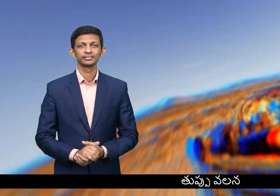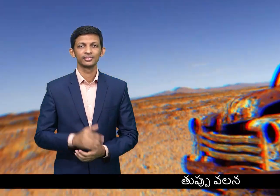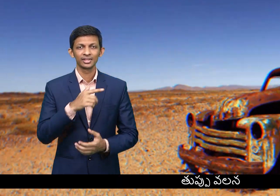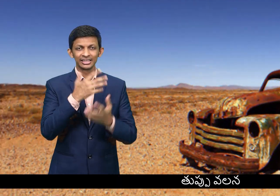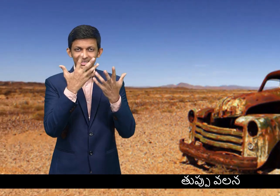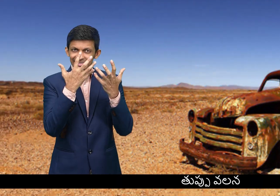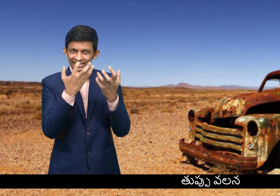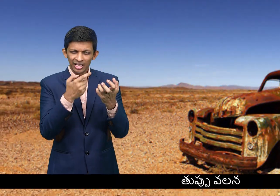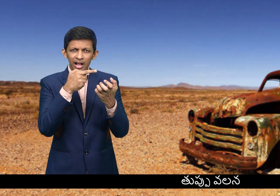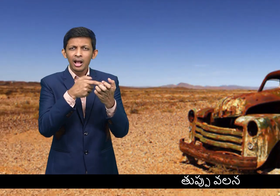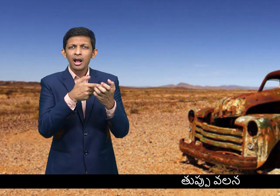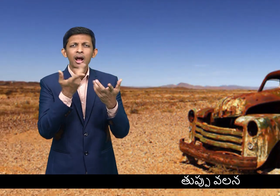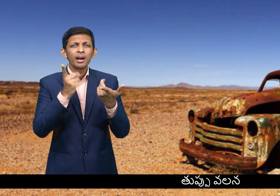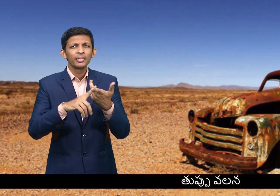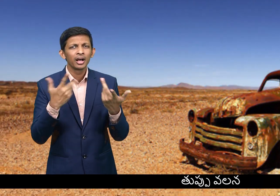తుప్పు వలన